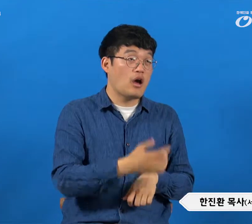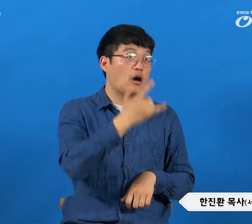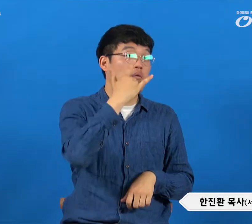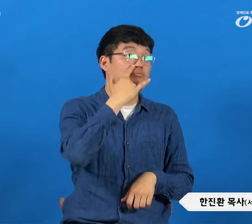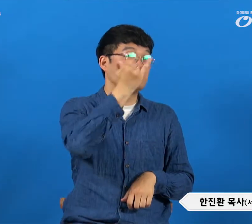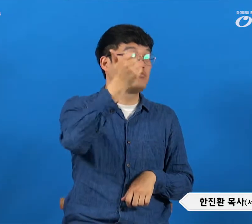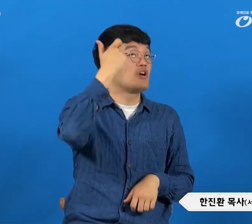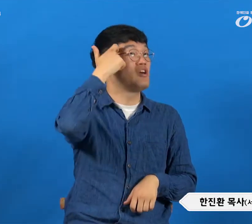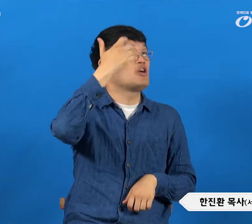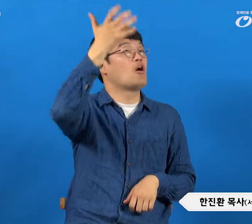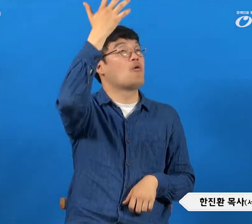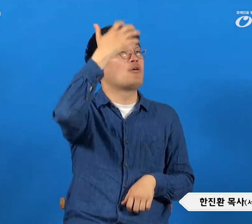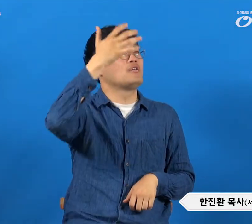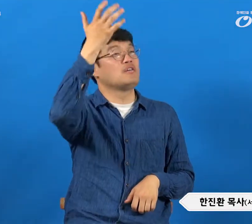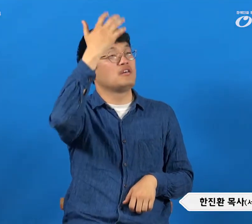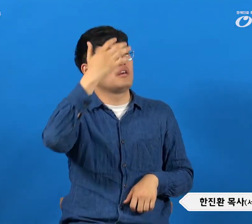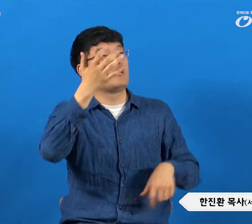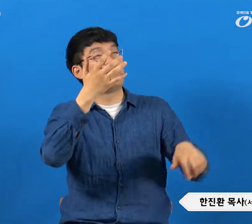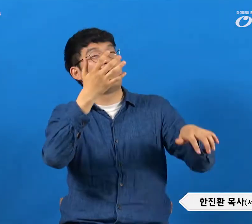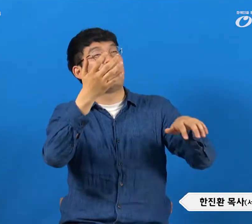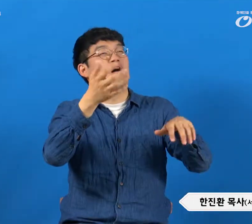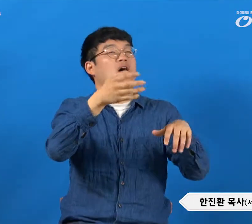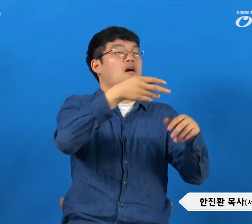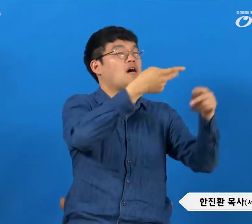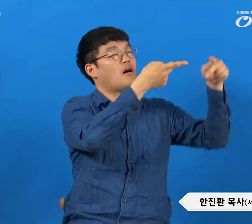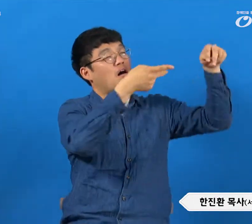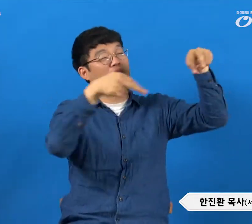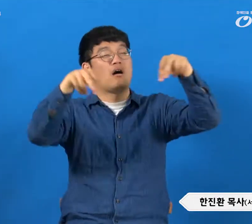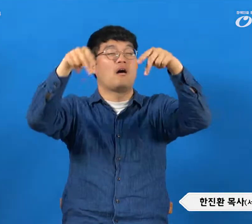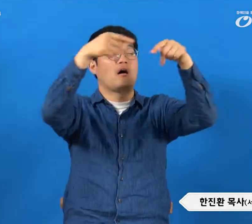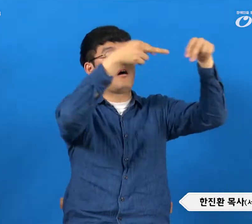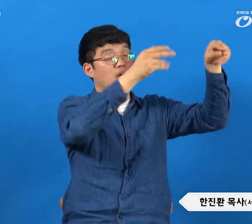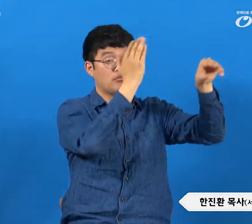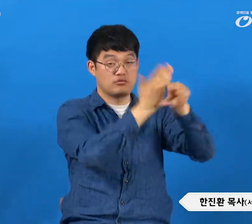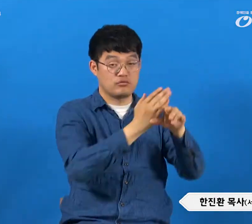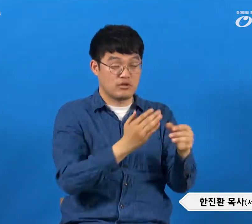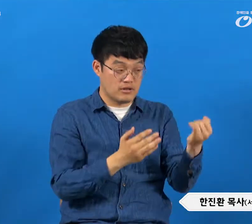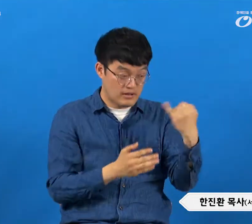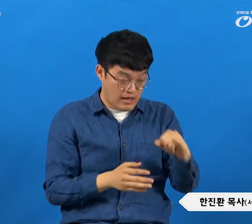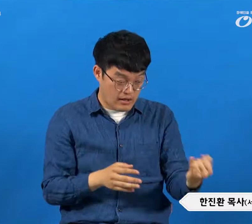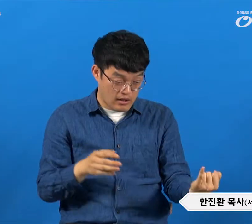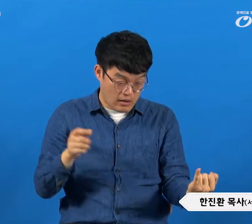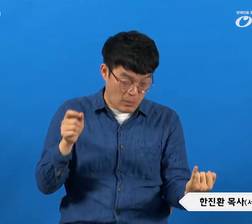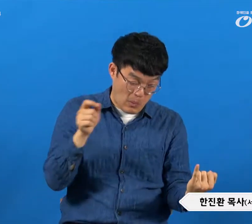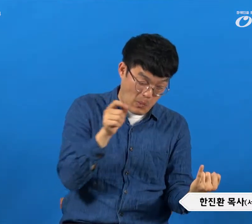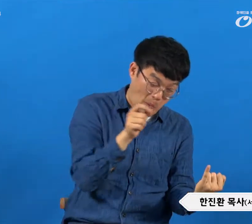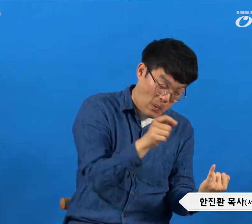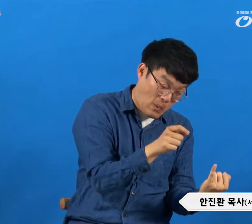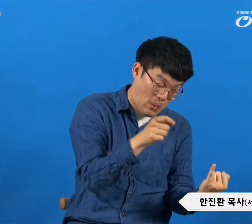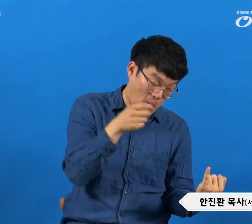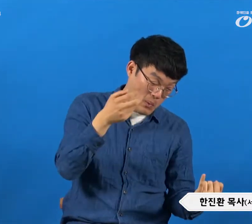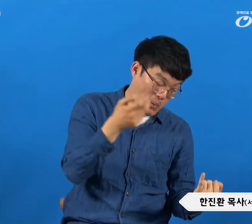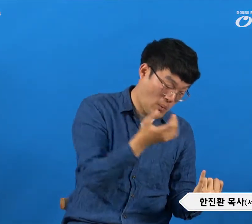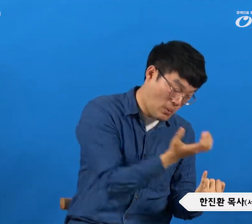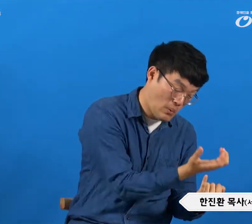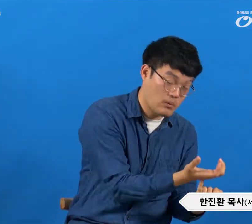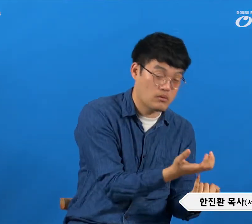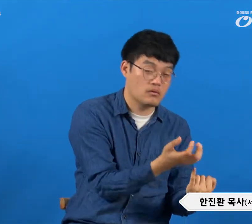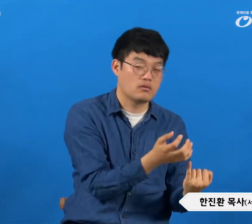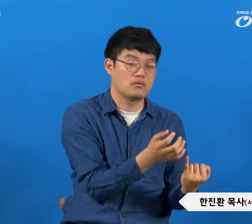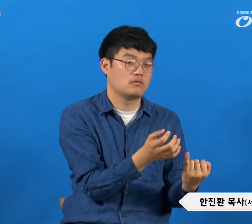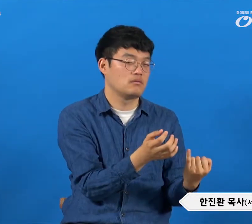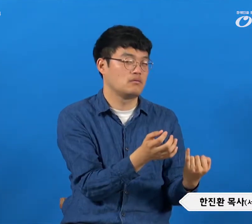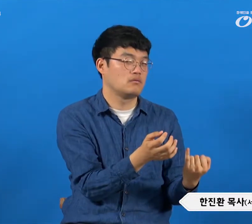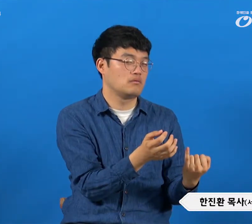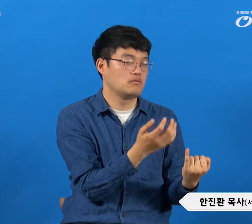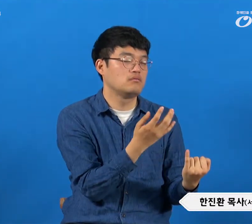혼백이 구천을 떠돌고 있습니다. 아마 딸에게 자꾸 접근을 하려고 했을지도 모릅니다. 사이비